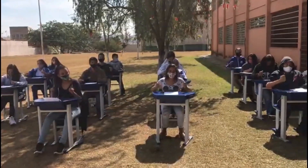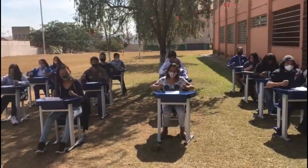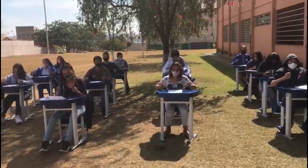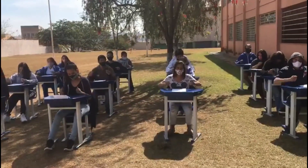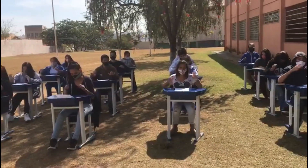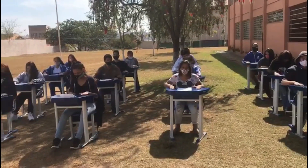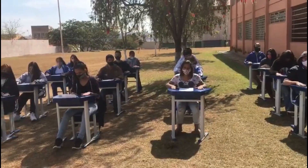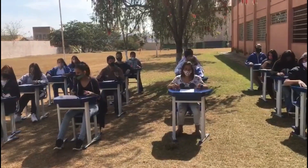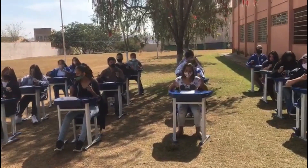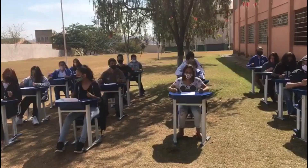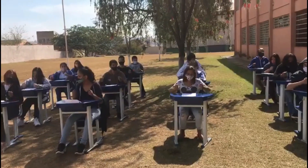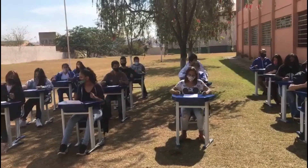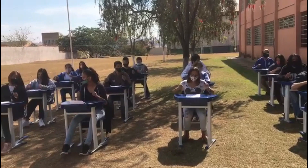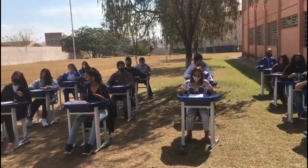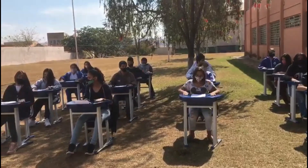Music